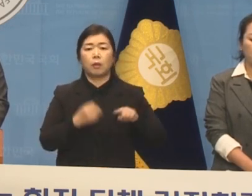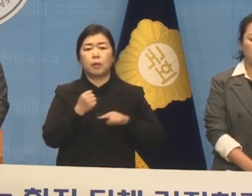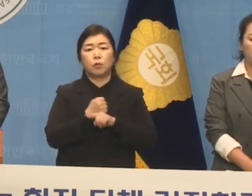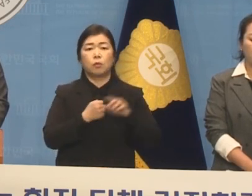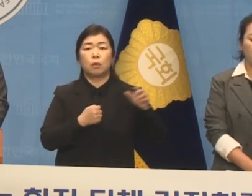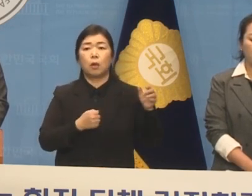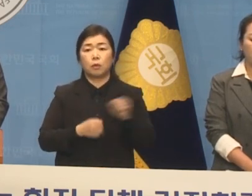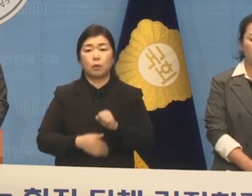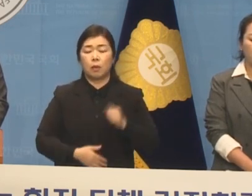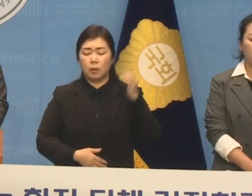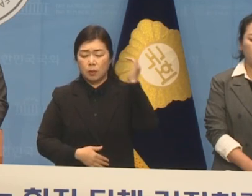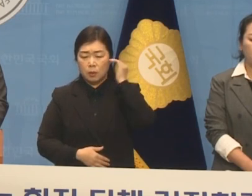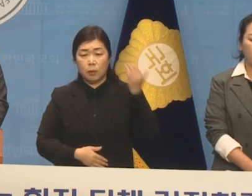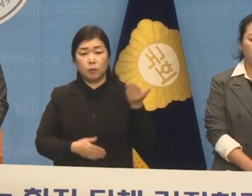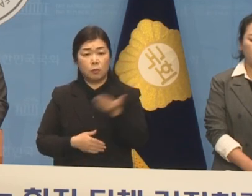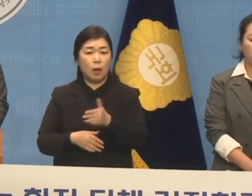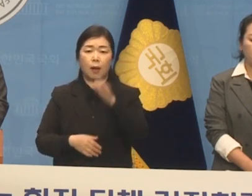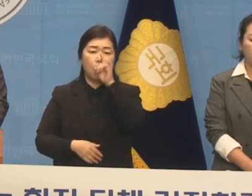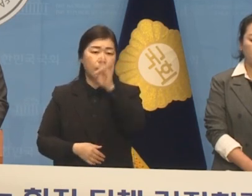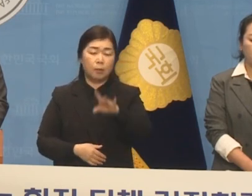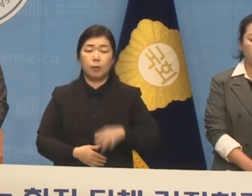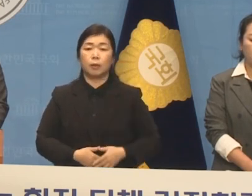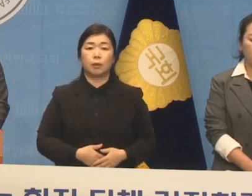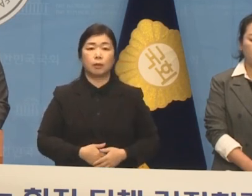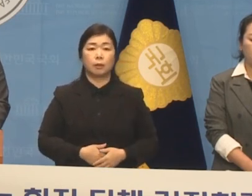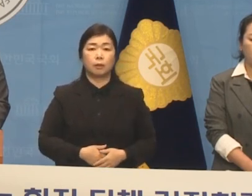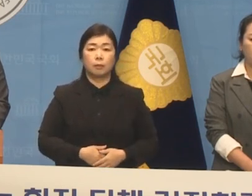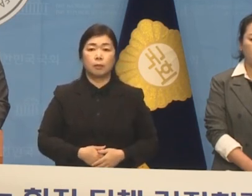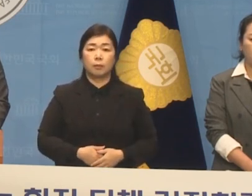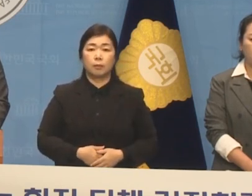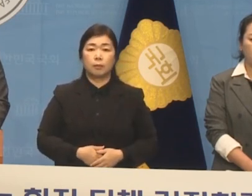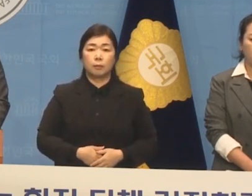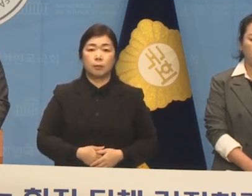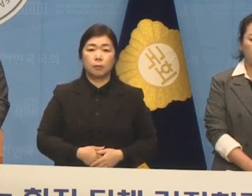이유로도 침해하면 안 됩니다.